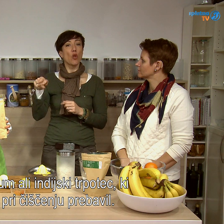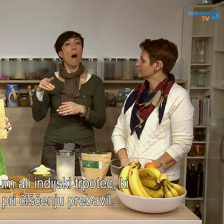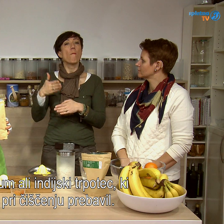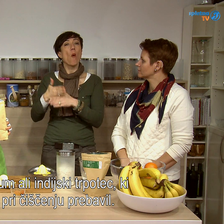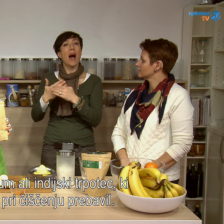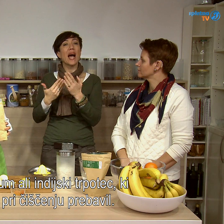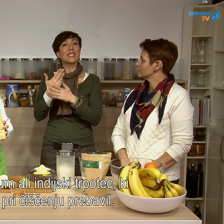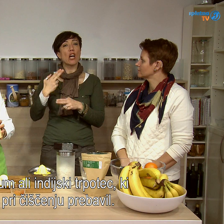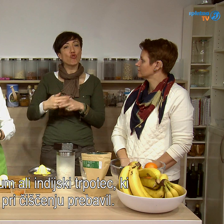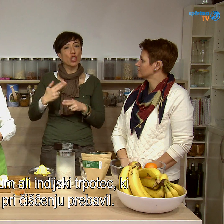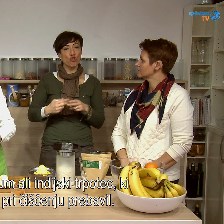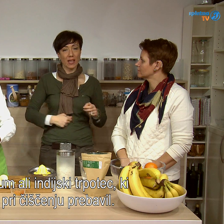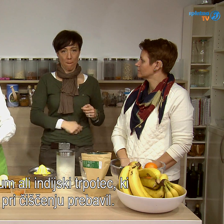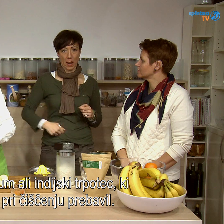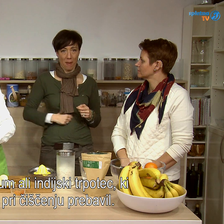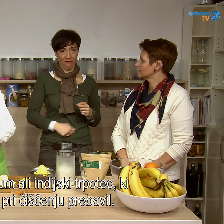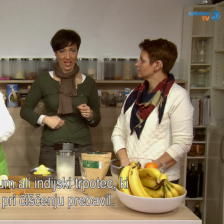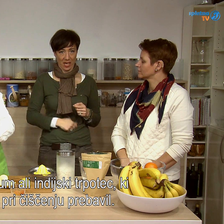pomaga pri čiščenju prebavil.